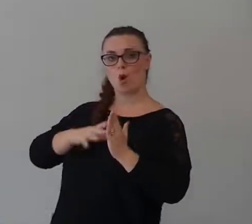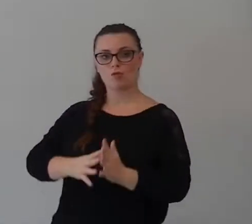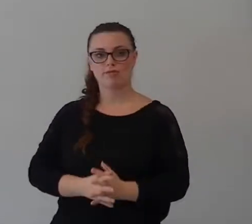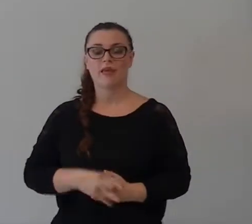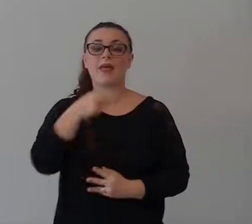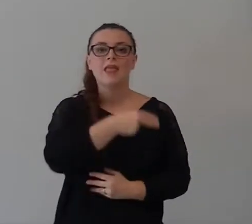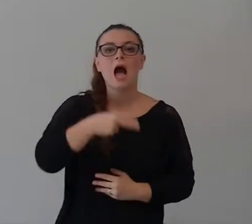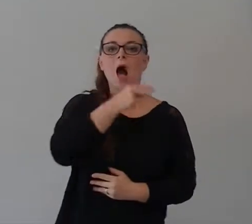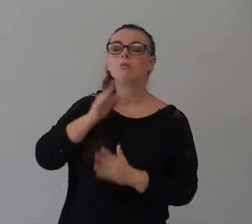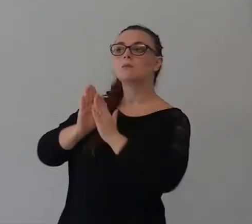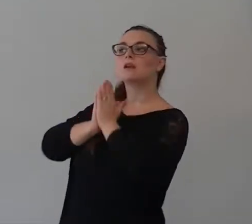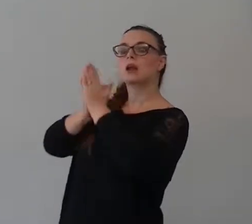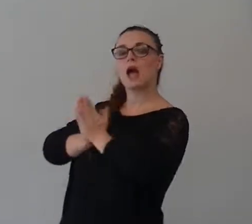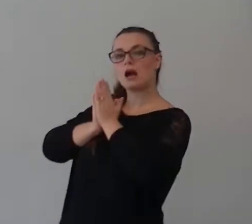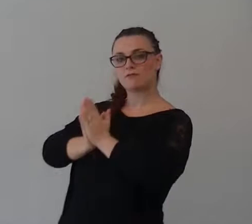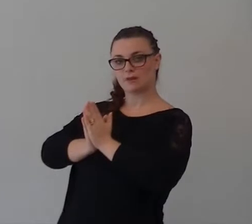Naomi aveva pregato questo per lei.